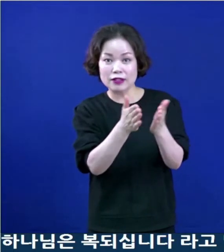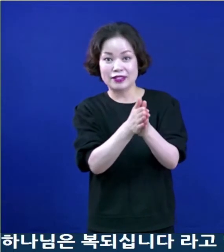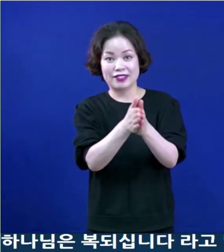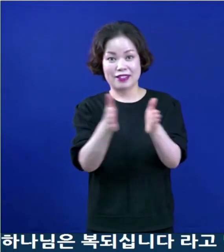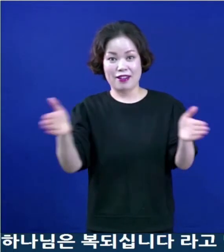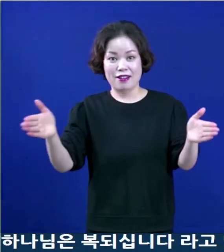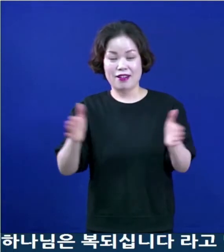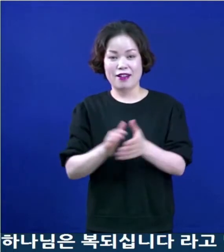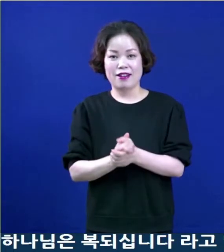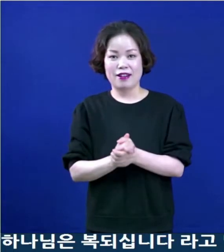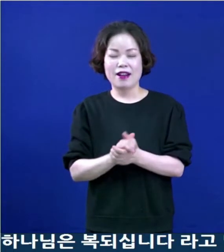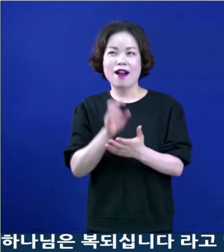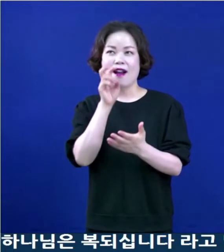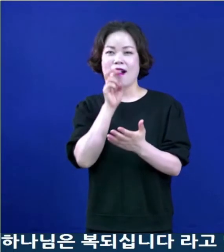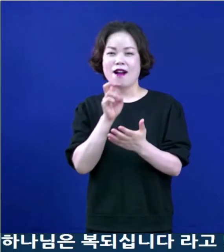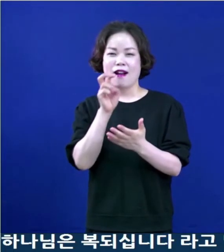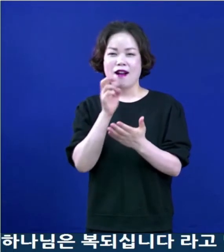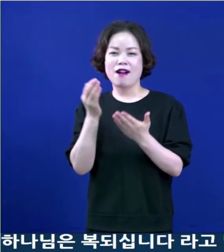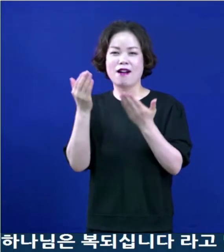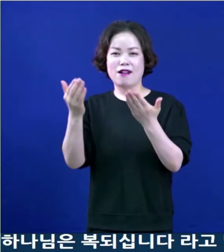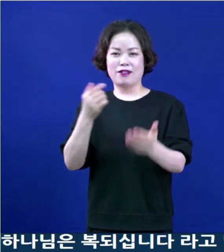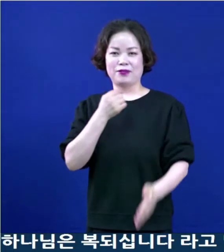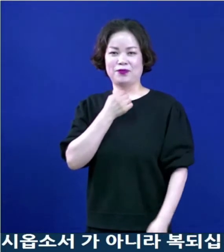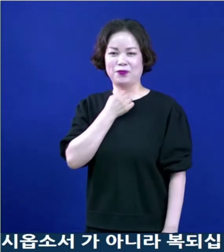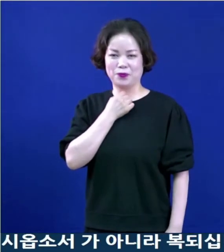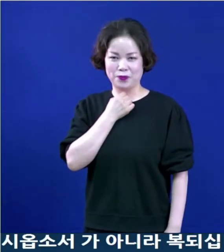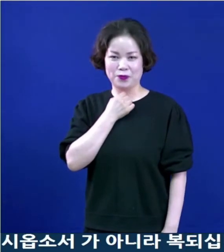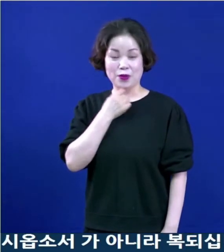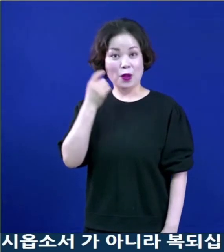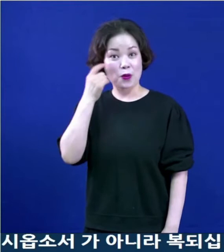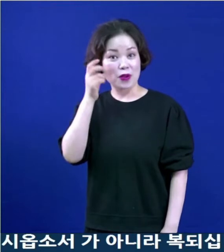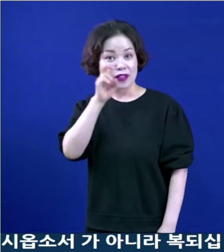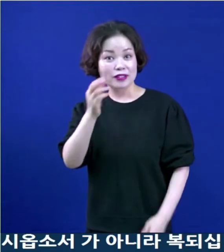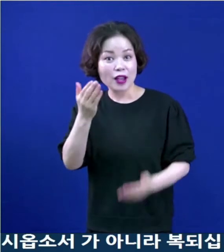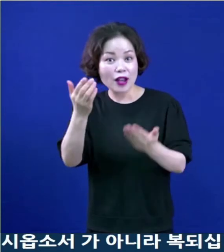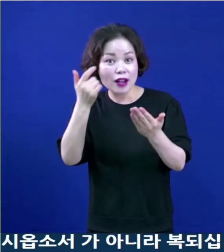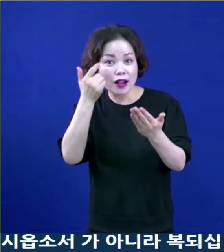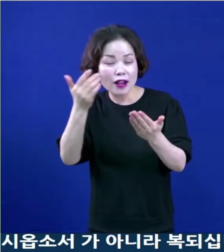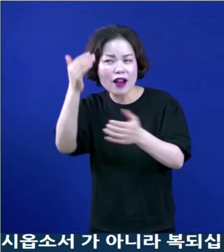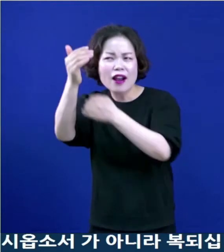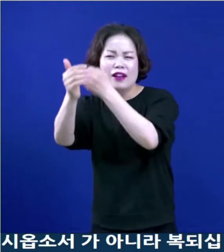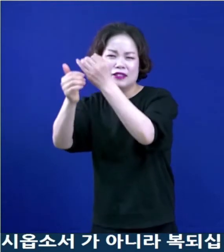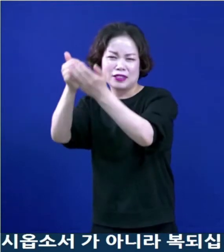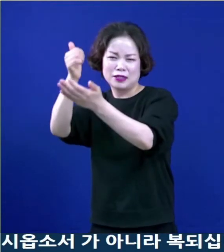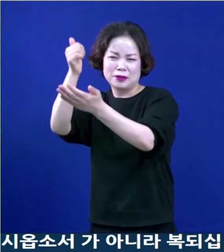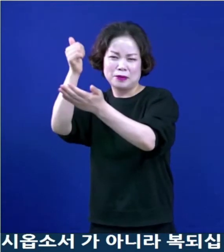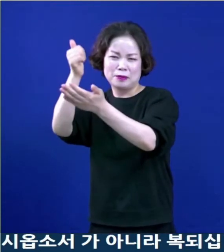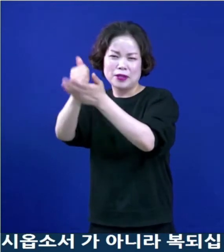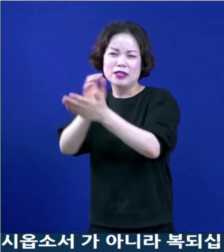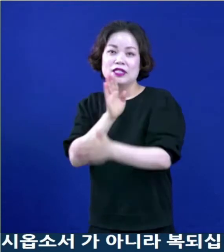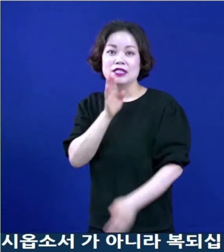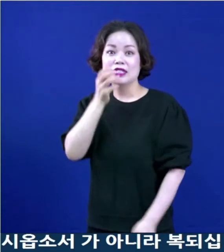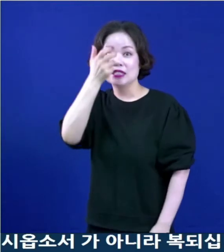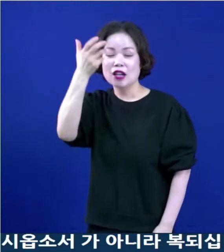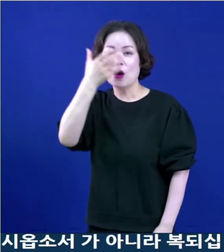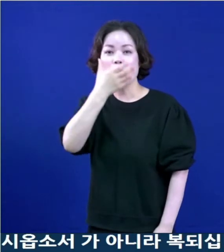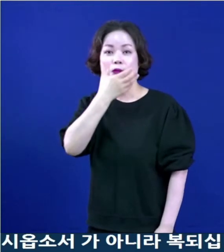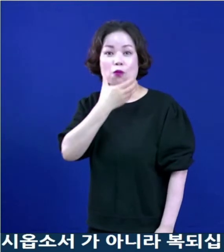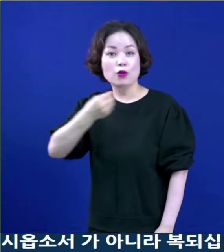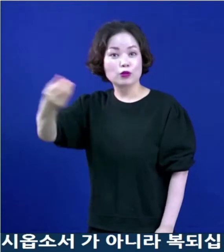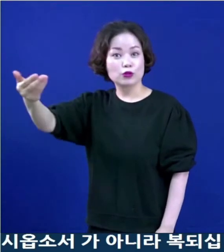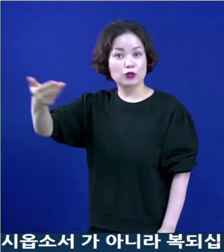겁니다. 찬송하리로다. 왜 찬송했습니까? 하나님이 신령한 복을 주셨다는